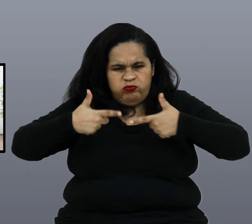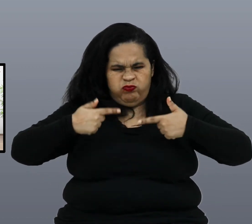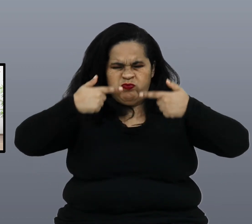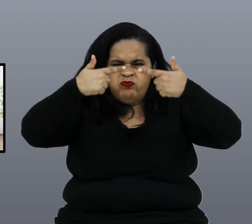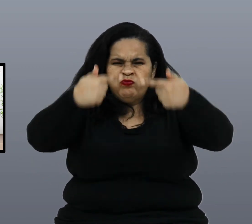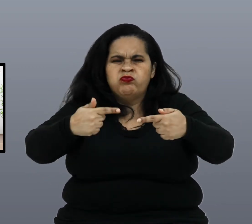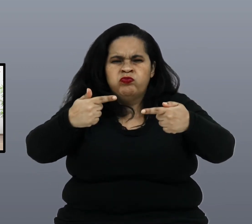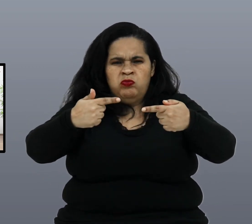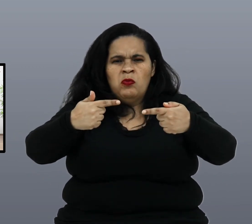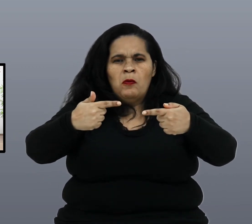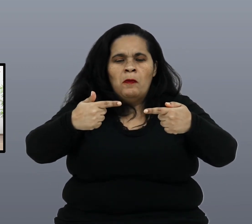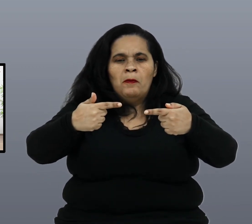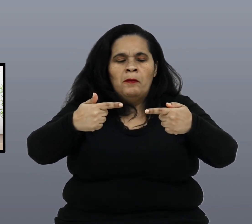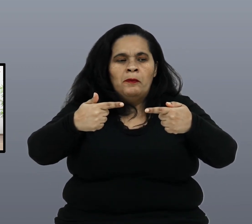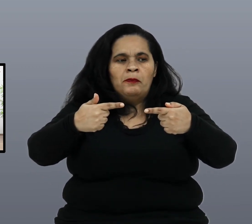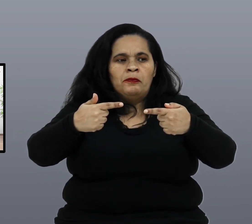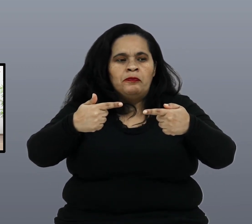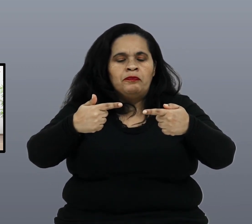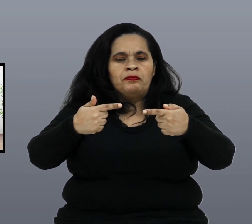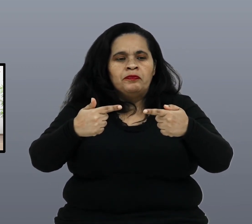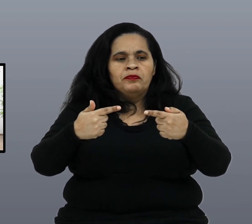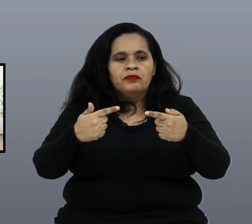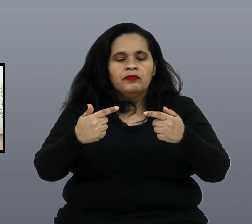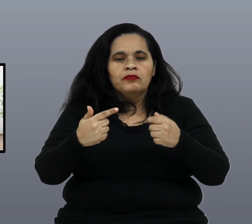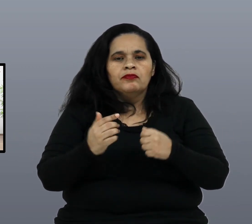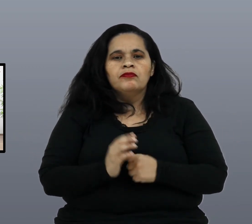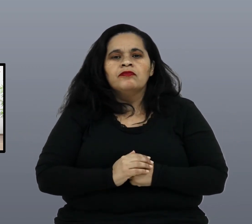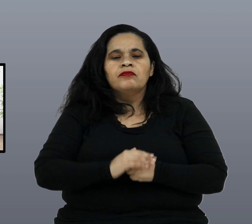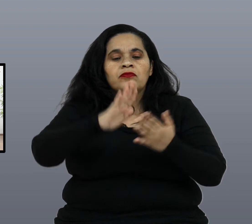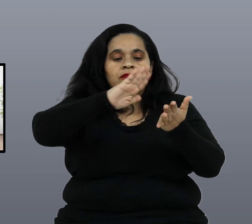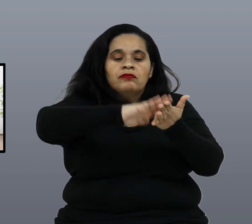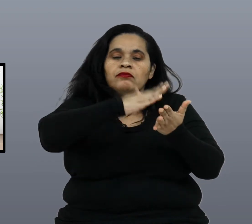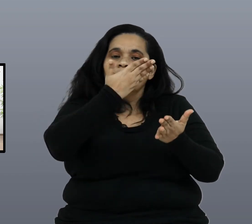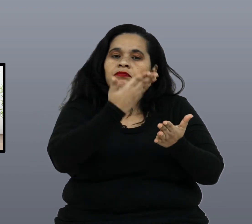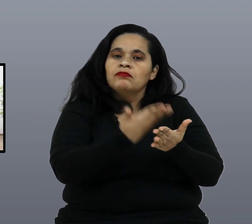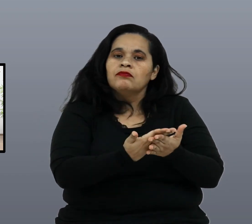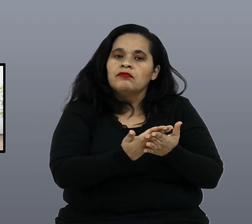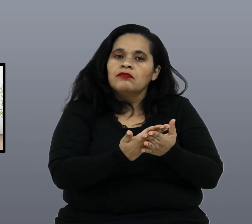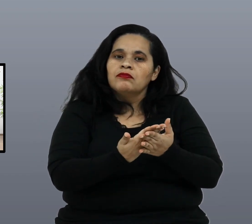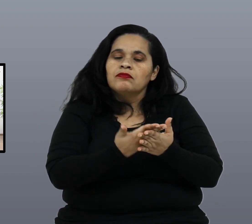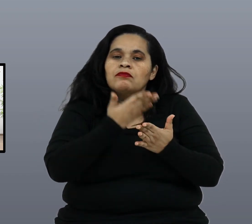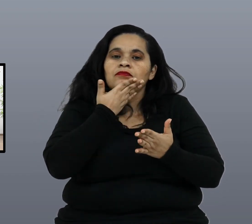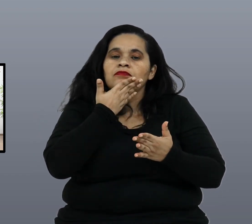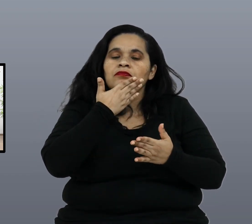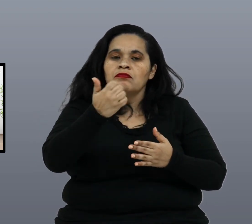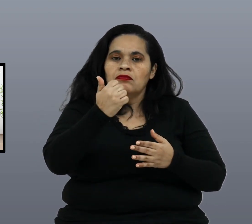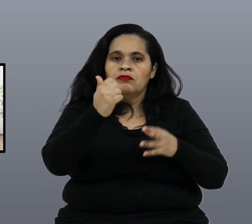essas características. Então, por uma interpretação bem mais ampla, aí, os reinos